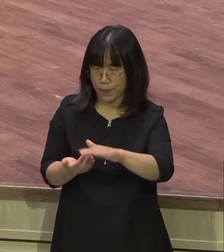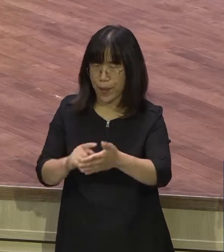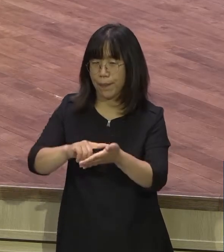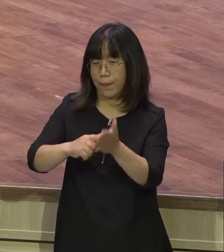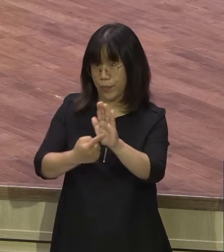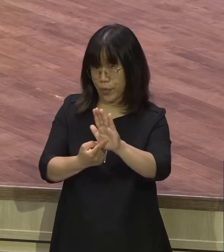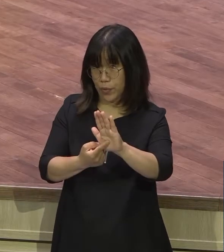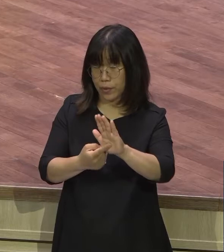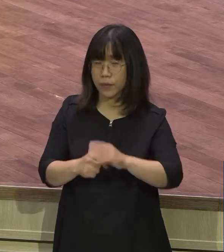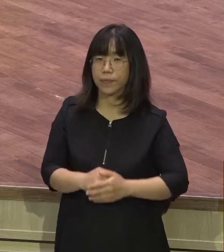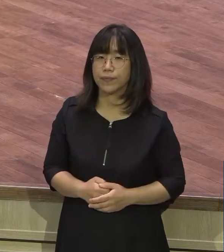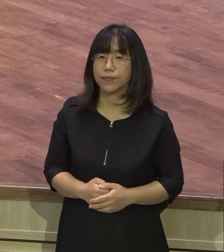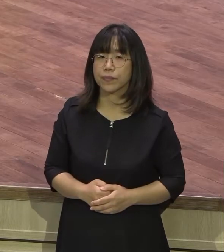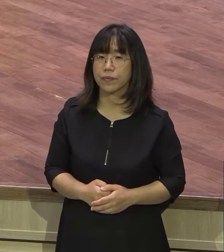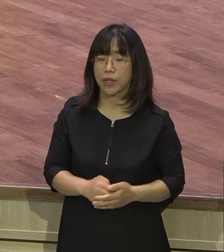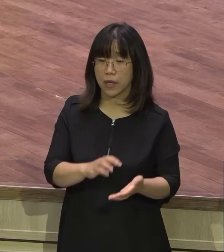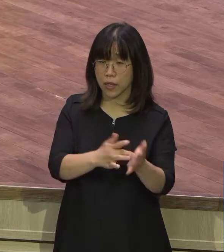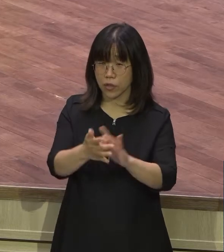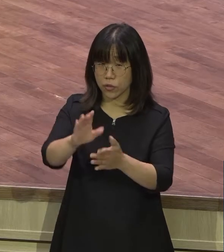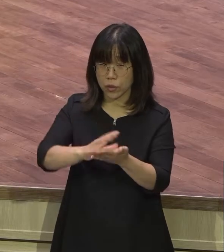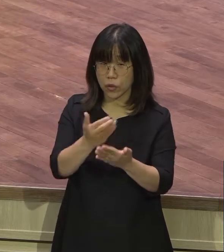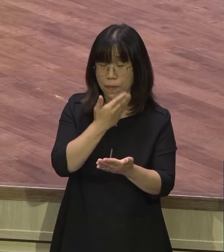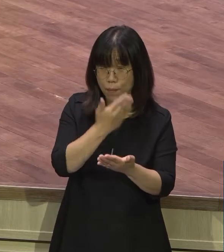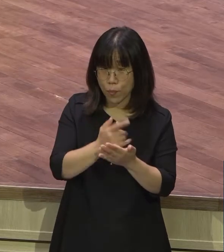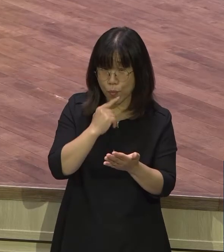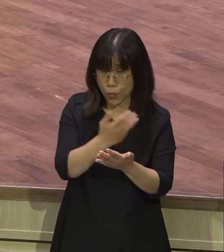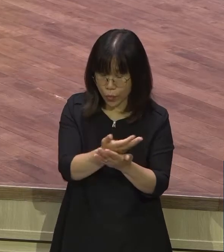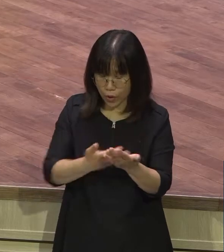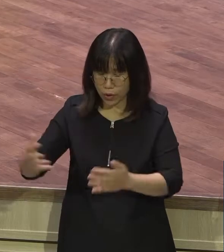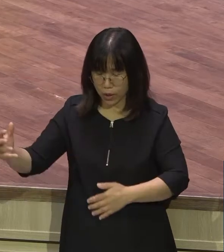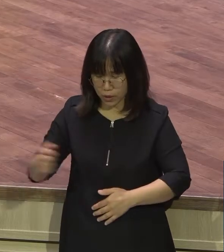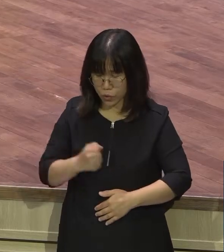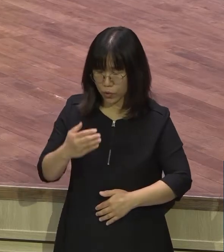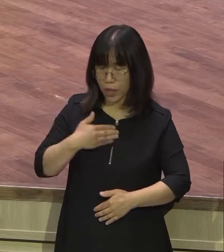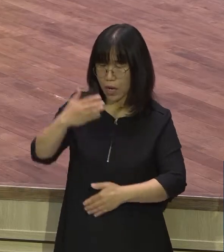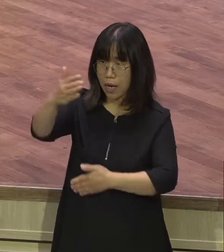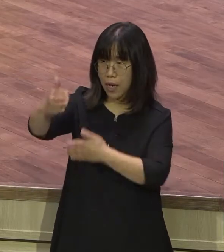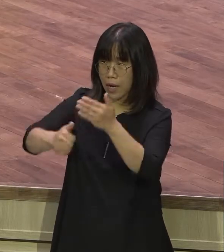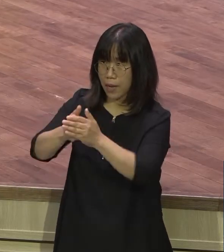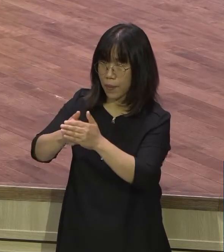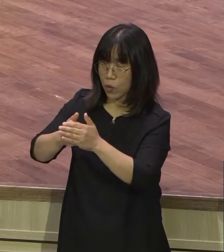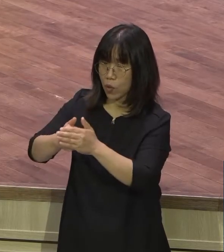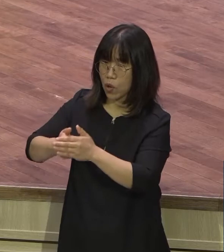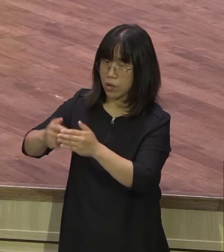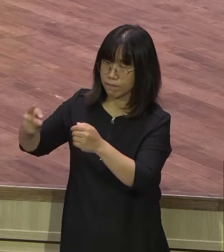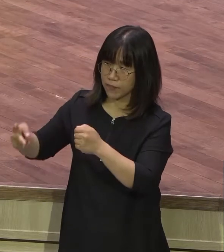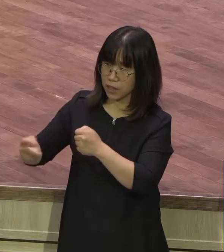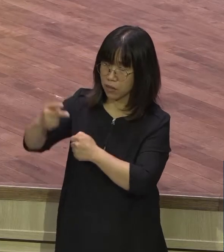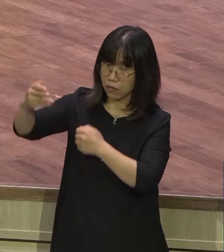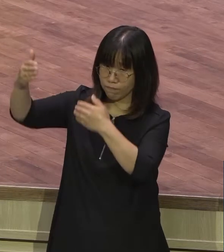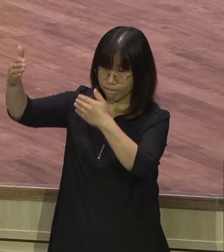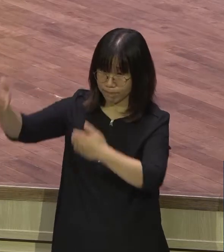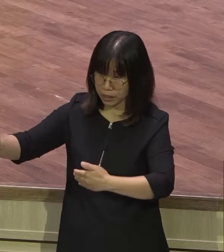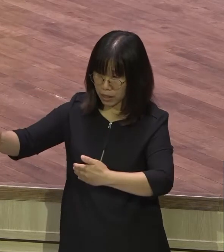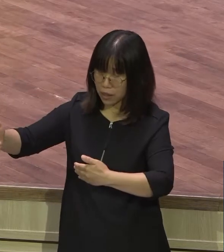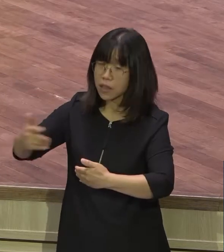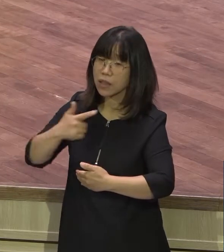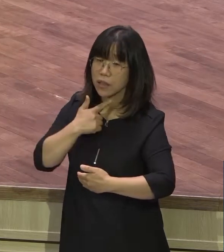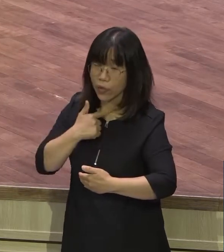예수 그리스도의 보혈로 인해서 우리는 하나님과 단절된 관계가 그분의